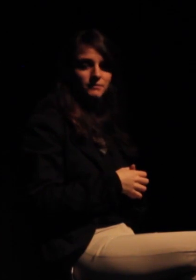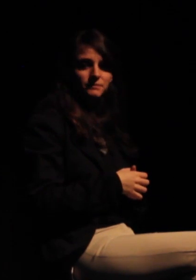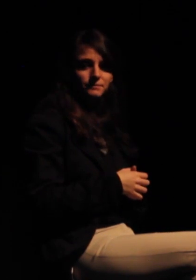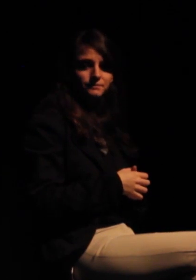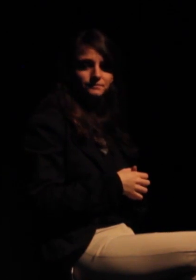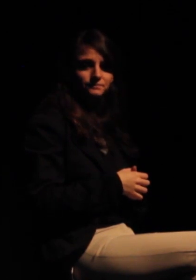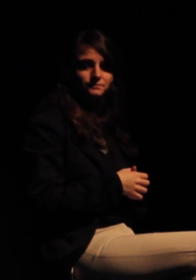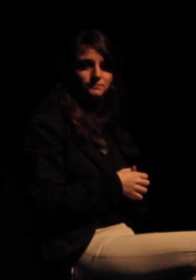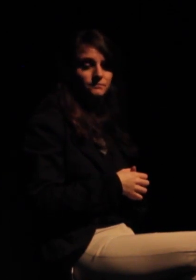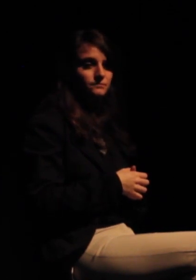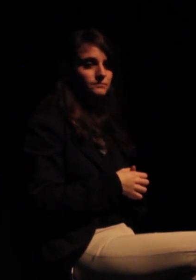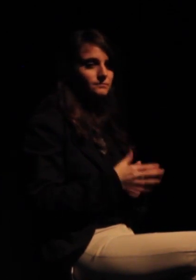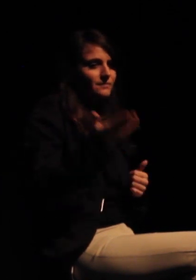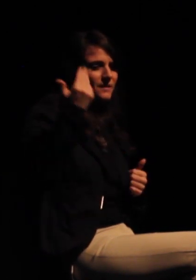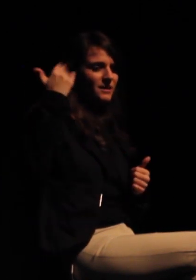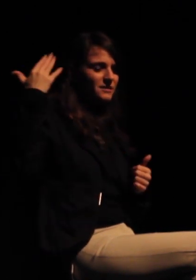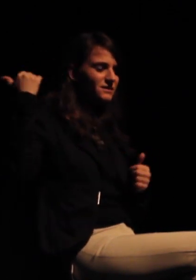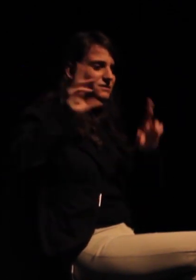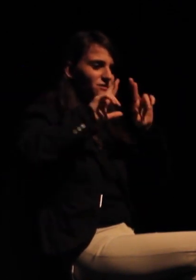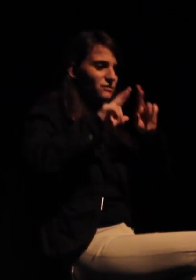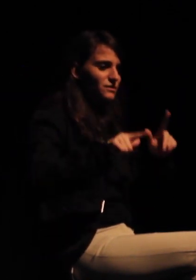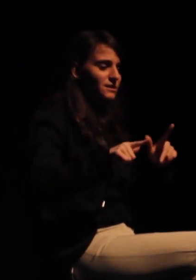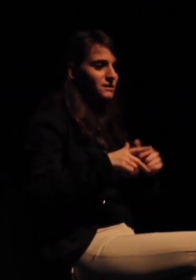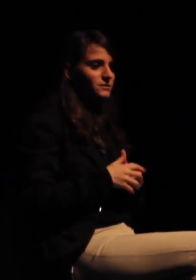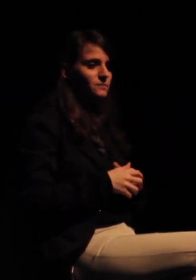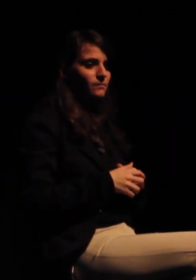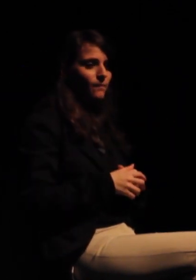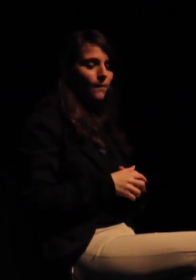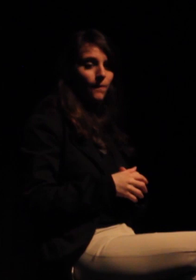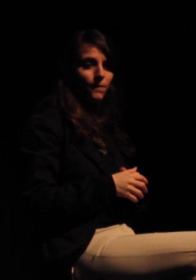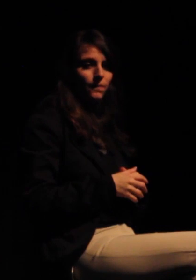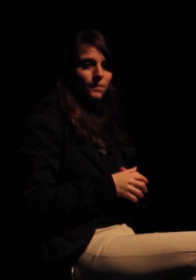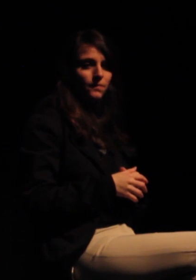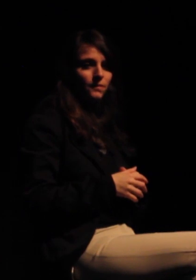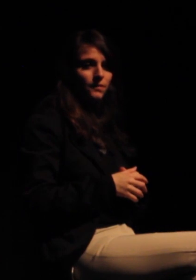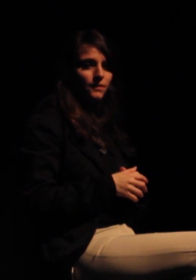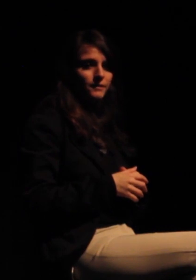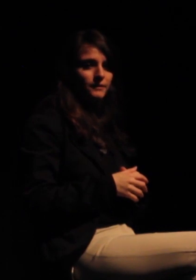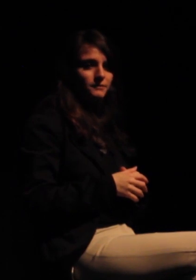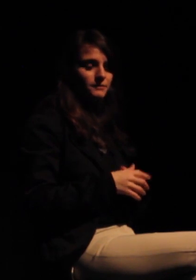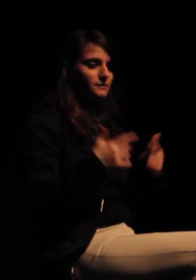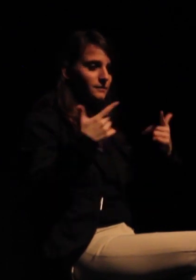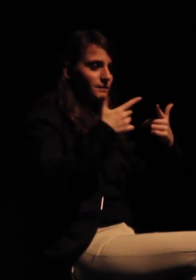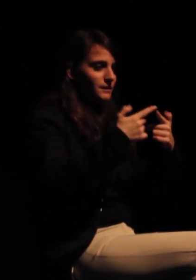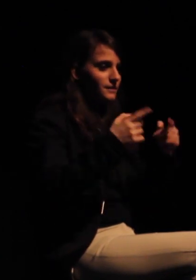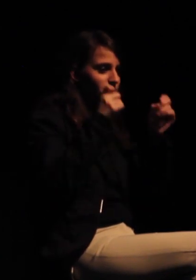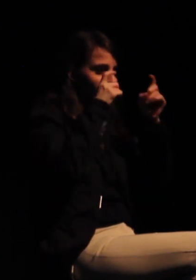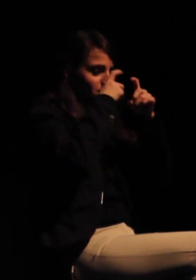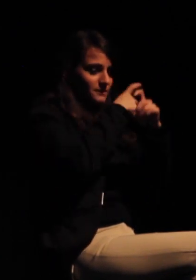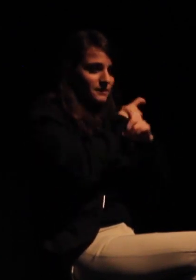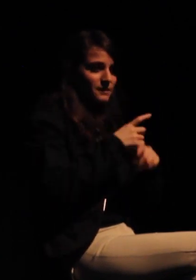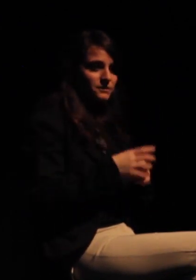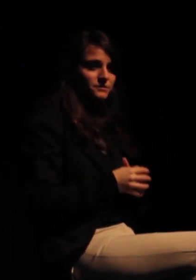curioso, era uma época monótona. E talvez também por causa da guerra, das dificuldades, então